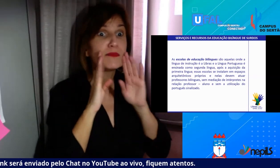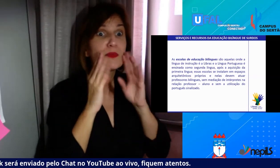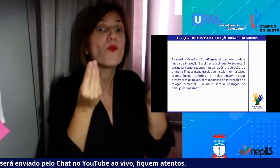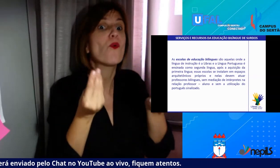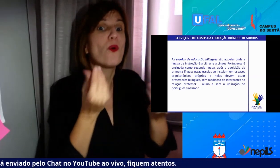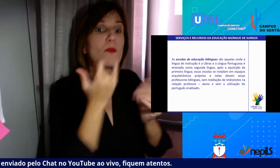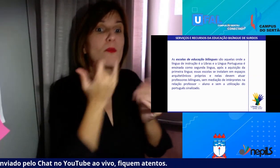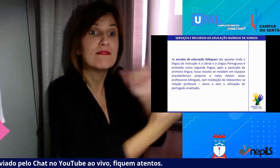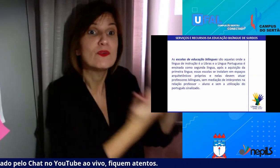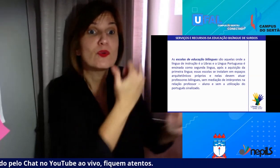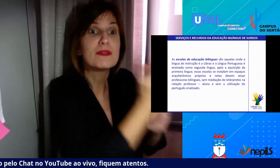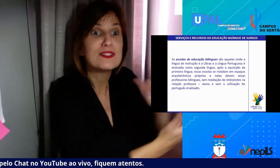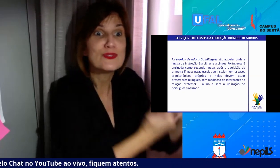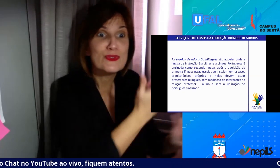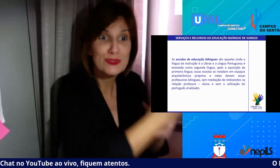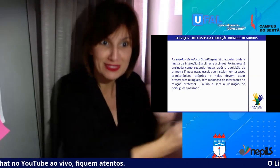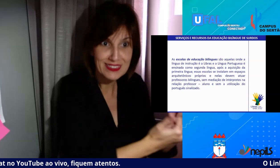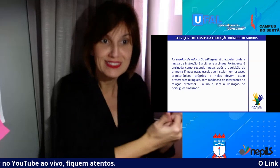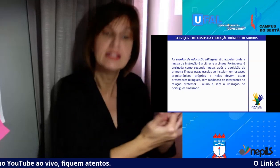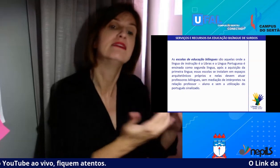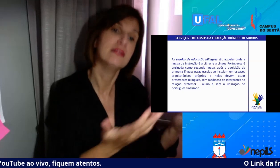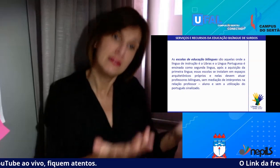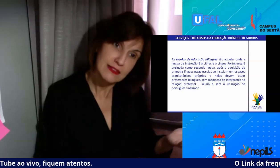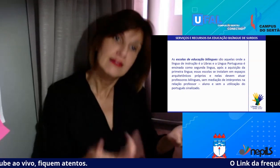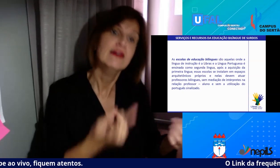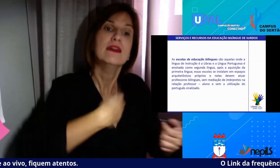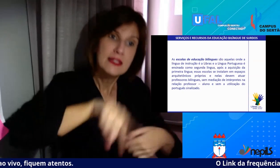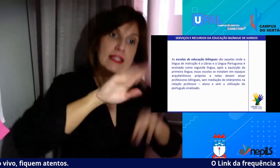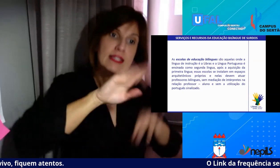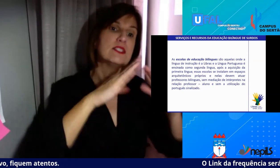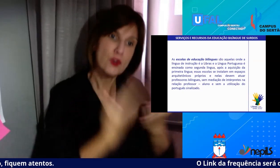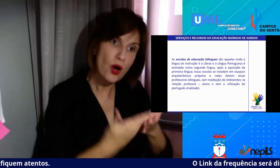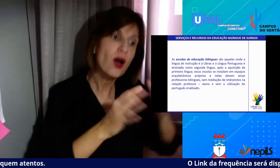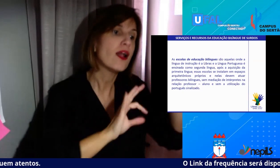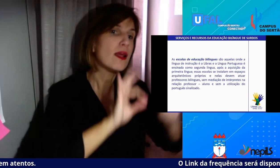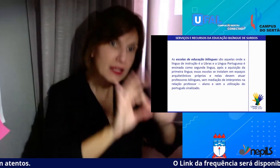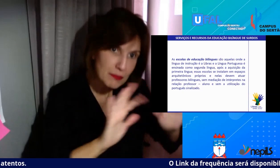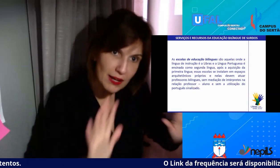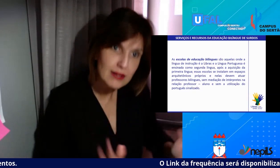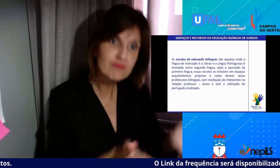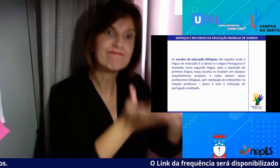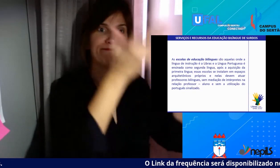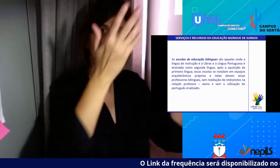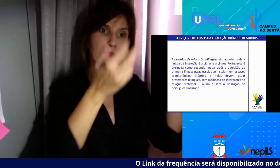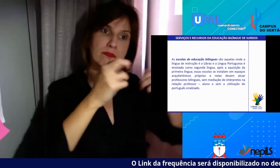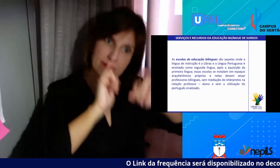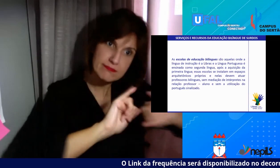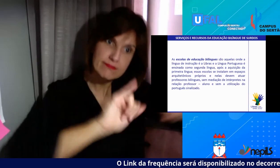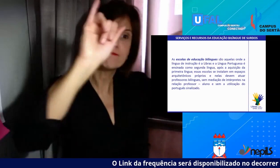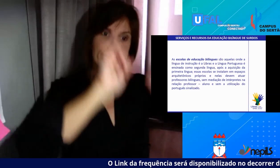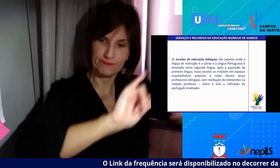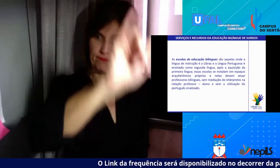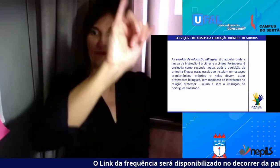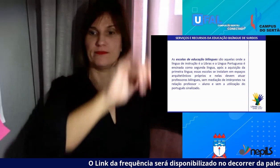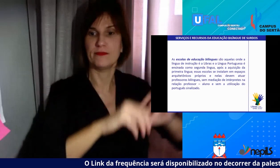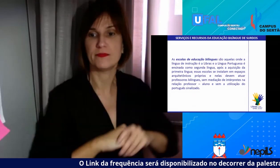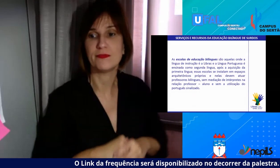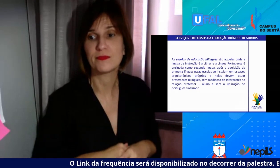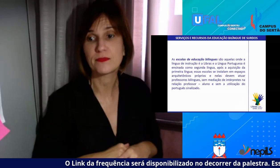das comunidades surdas. As crianças não têm acesso às informações em língua de sinais hoje em dia, por exemplo. Então, é importante que